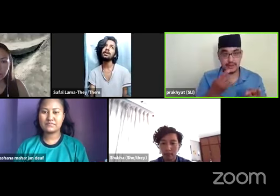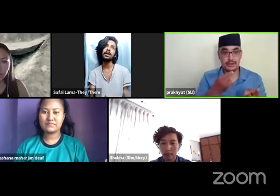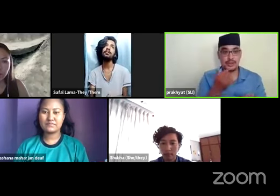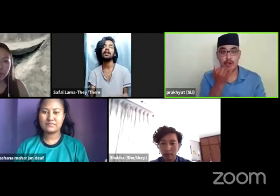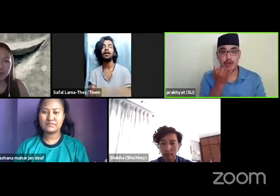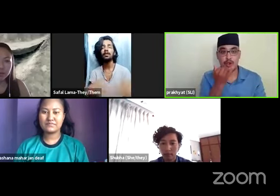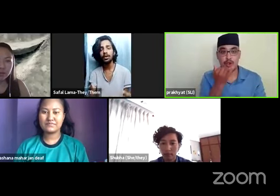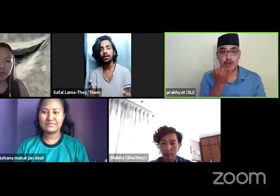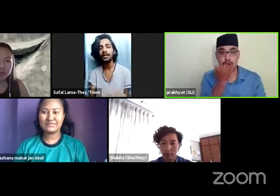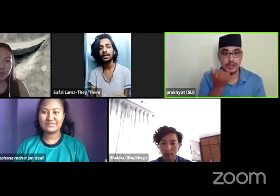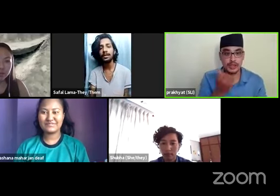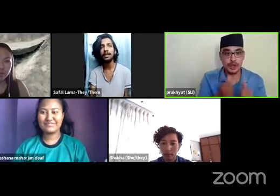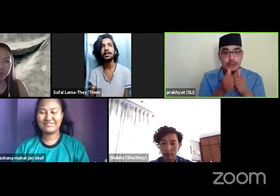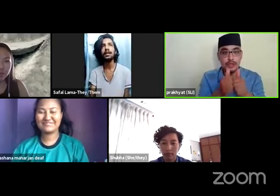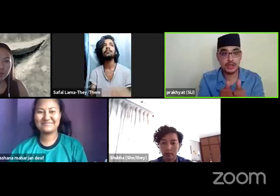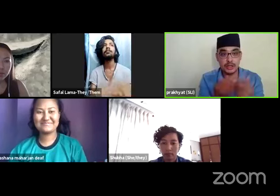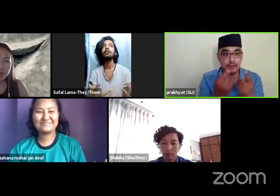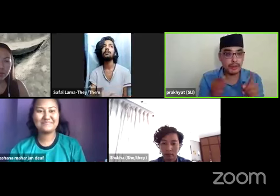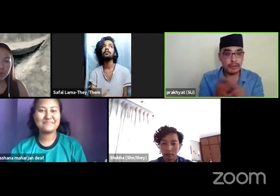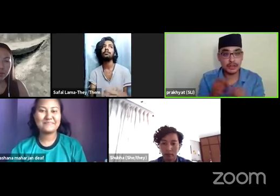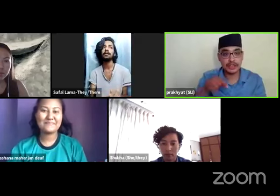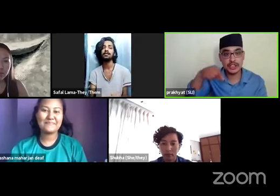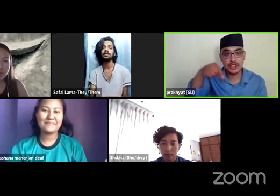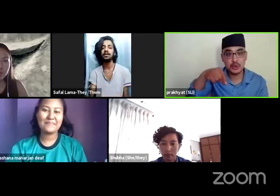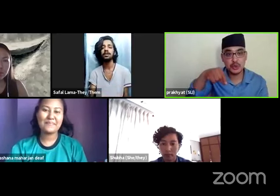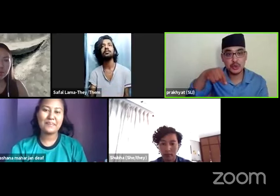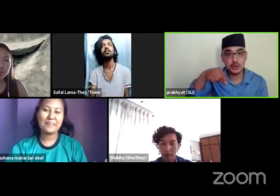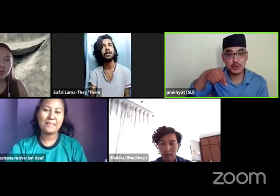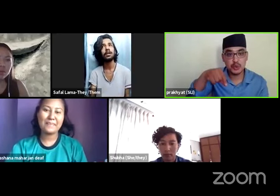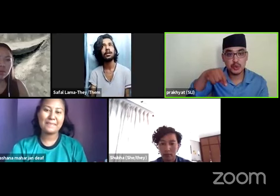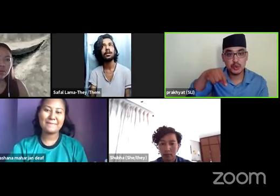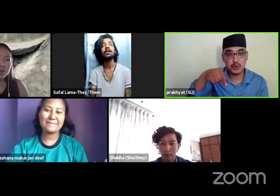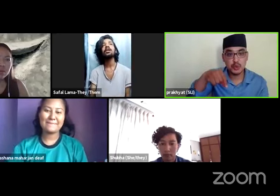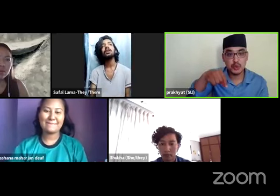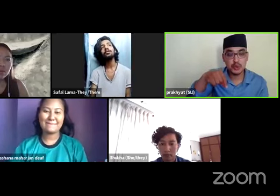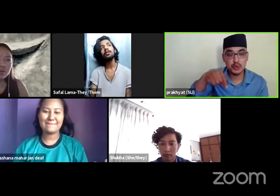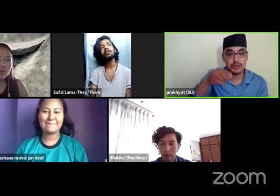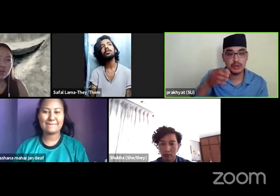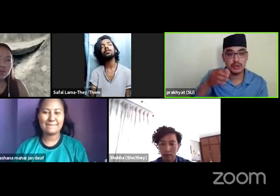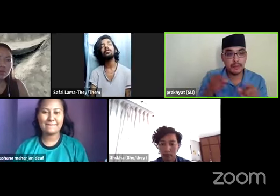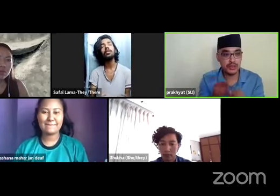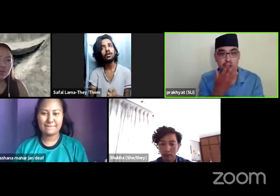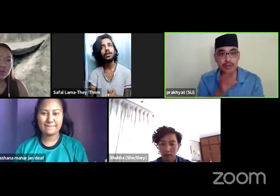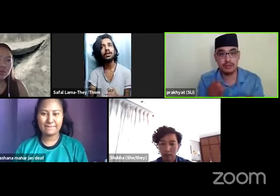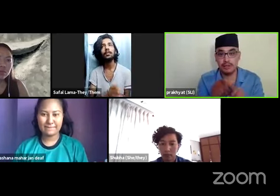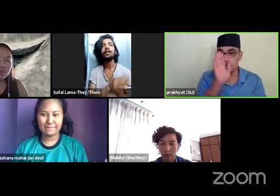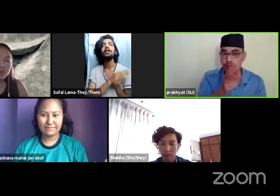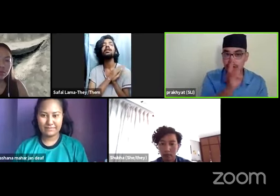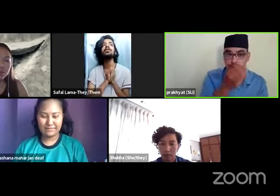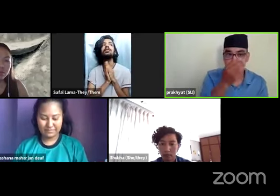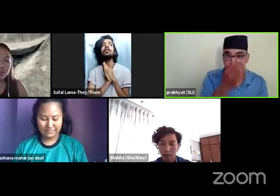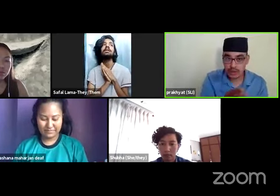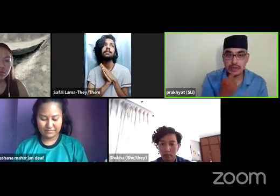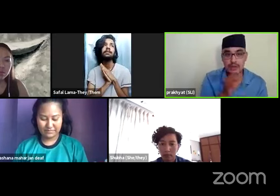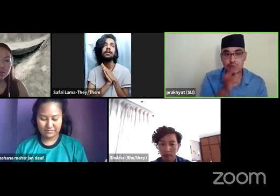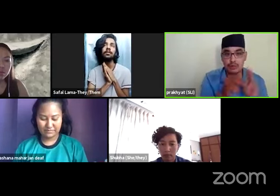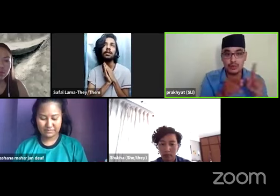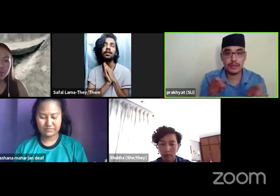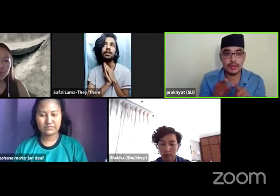लैङ्गिकता अल्पसङ्ख्यक लाइक क्वेयर आइडेन्टिटी लिँदा त एकदम डबल खोट भए जस्तो कि यस्तो हुँदैन भन्ने. इभन यो क्वेयर कम्युनिटीमा पनि